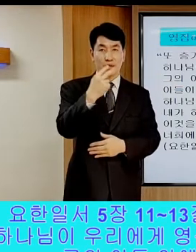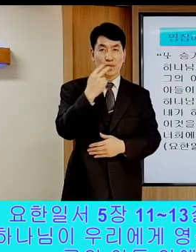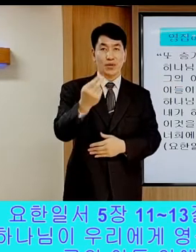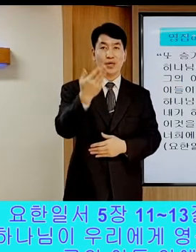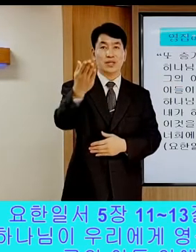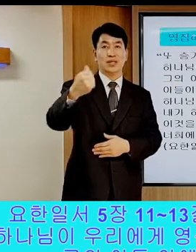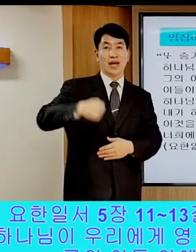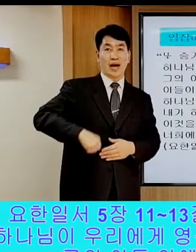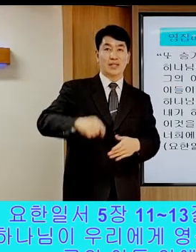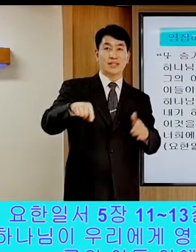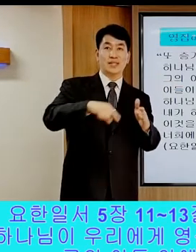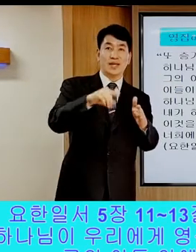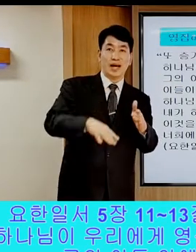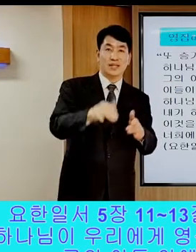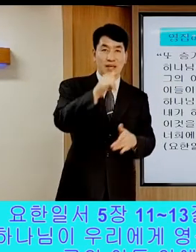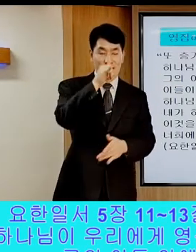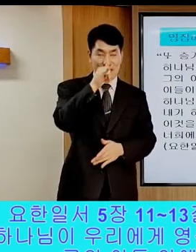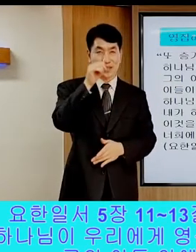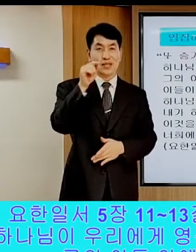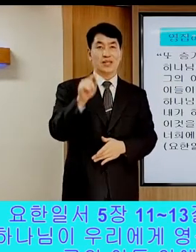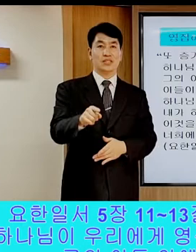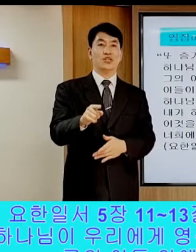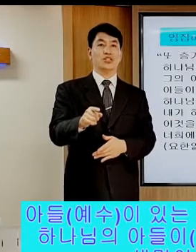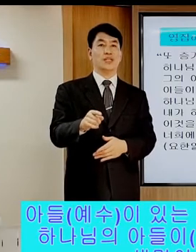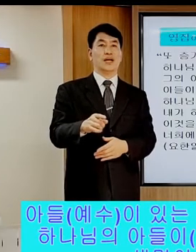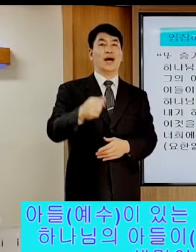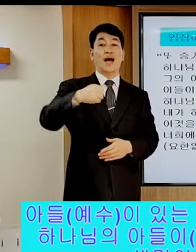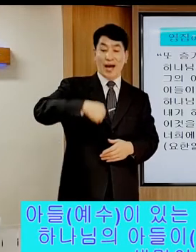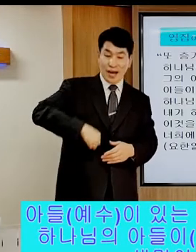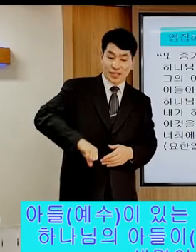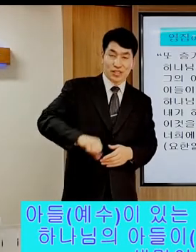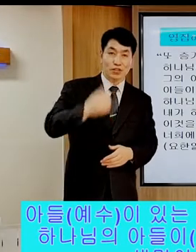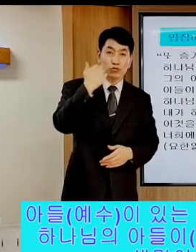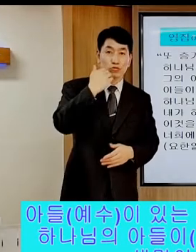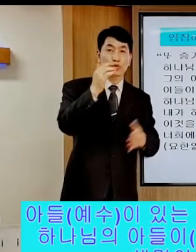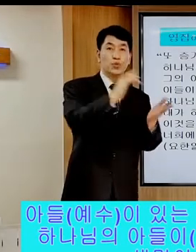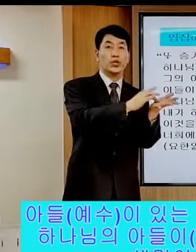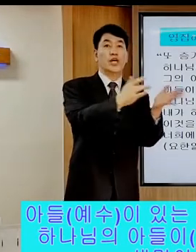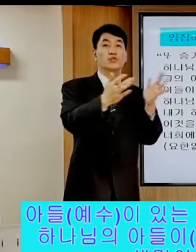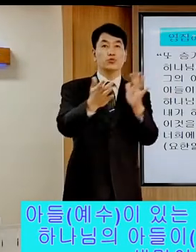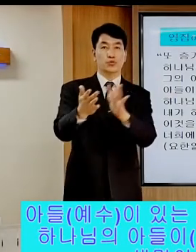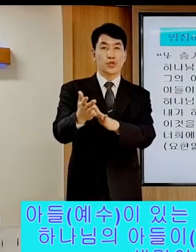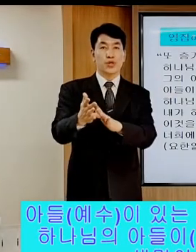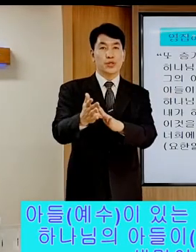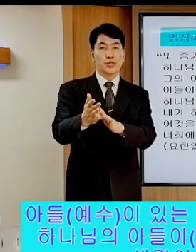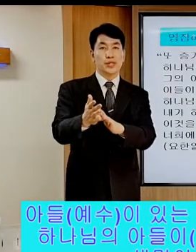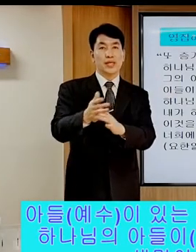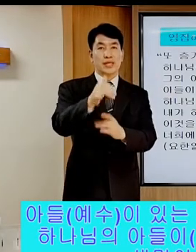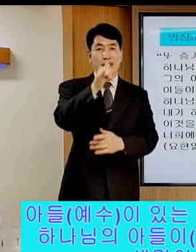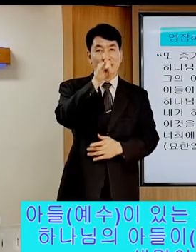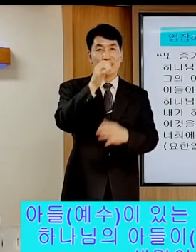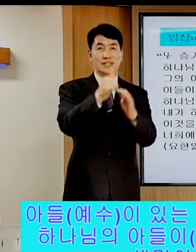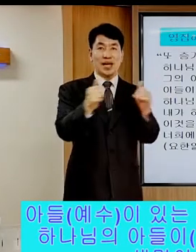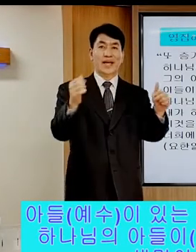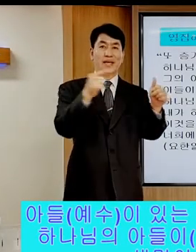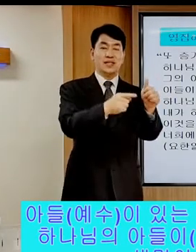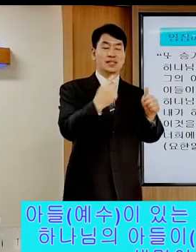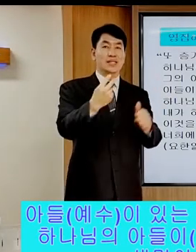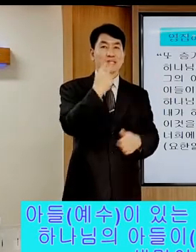생명이 그의 아들 안에 있는 그것이니라. 아들 누구죠? 예수. 있는 자에게는